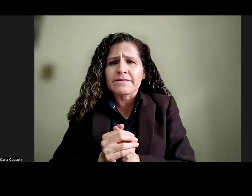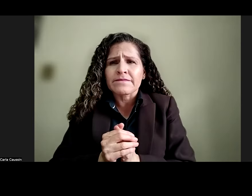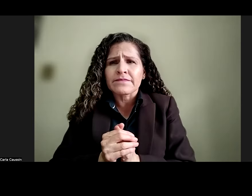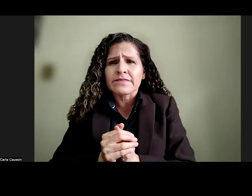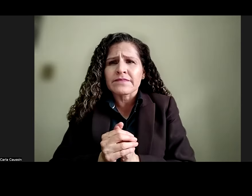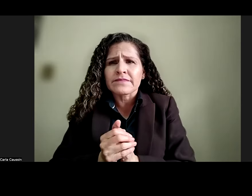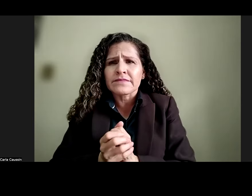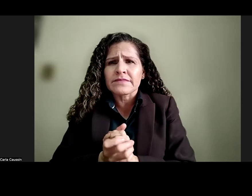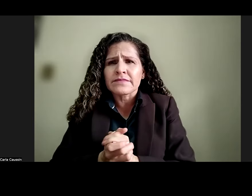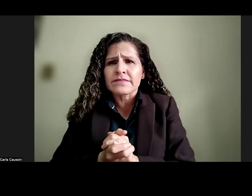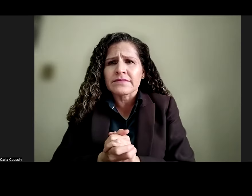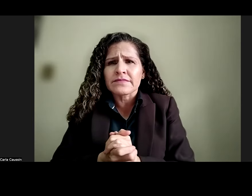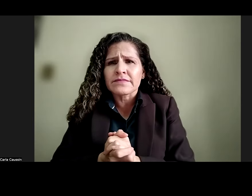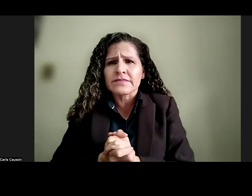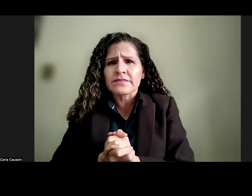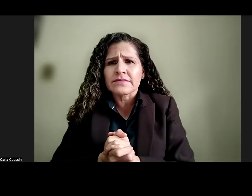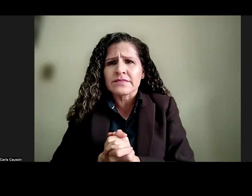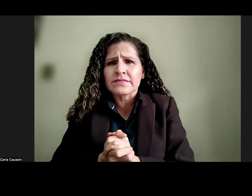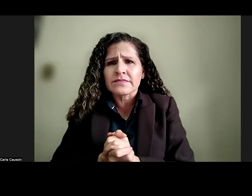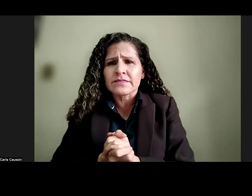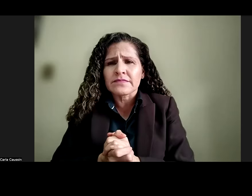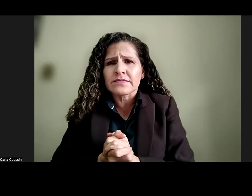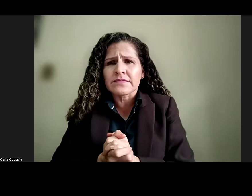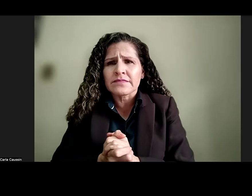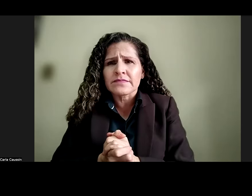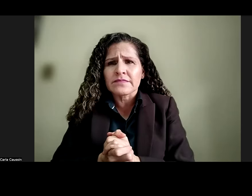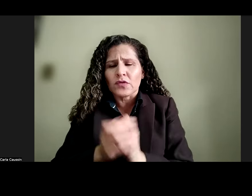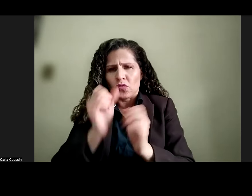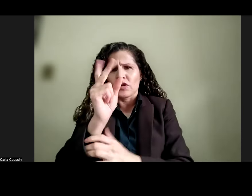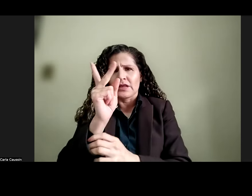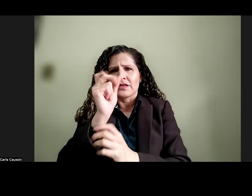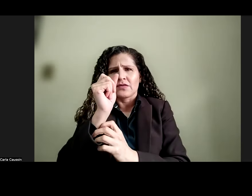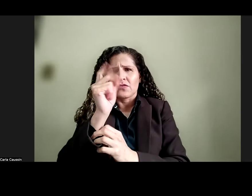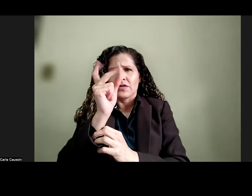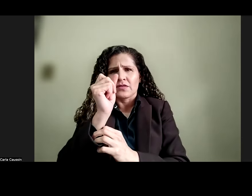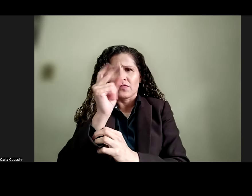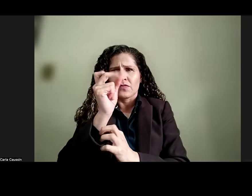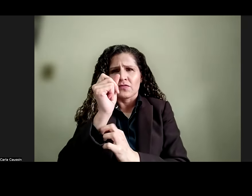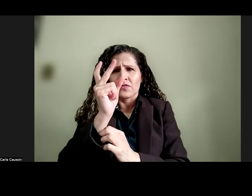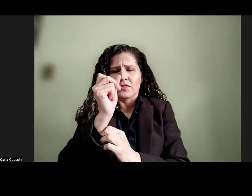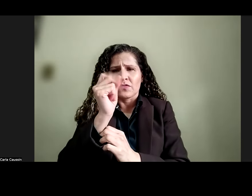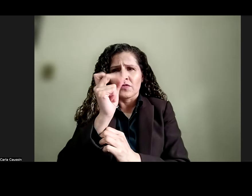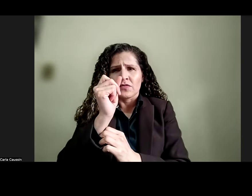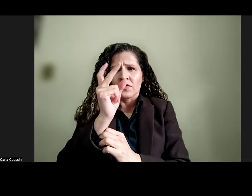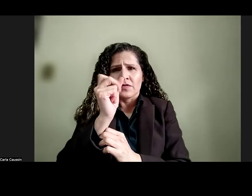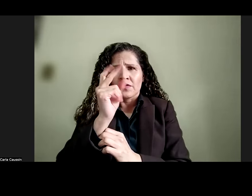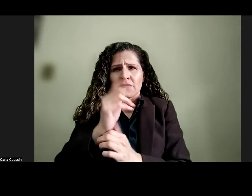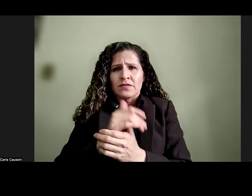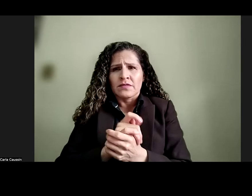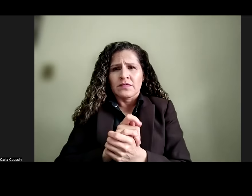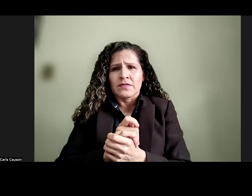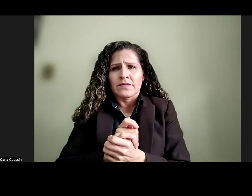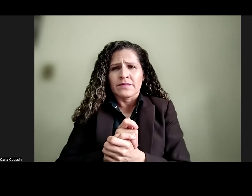audible? Can someone confirm? The English channel is audible. Yes. It is. Okay. Thank